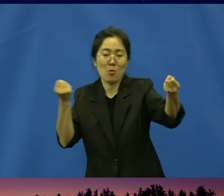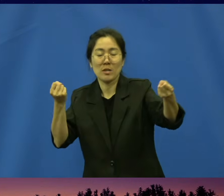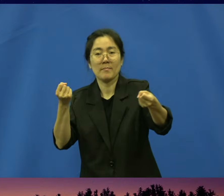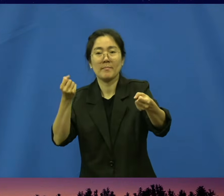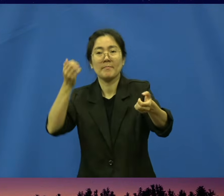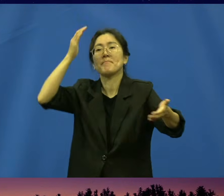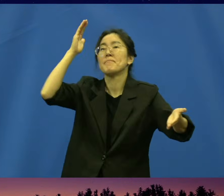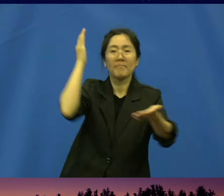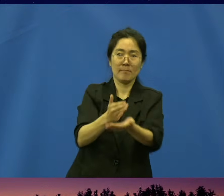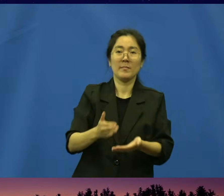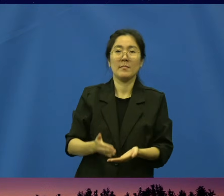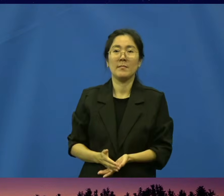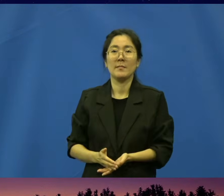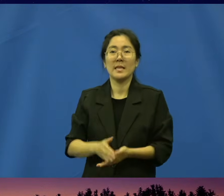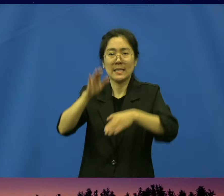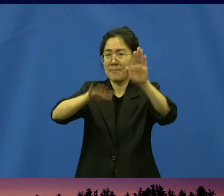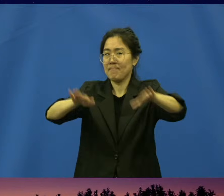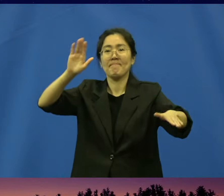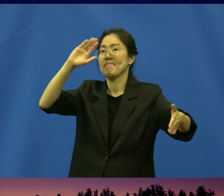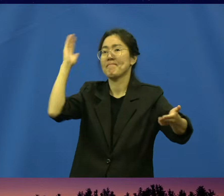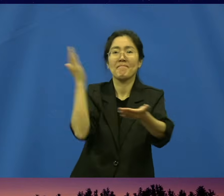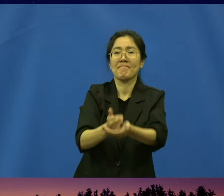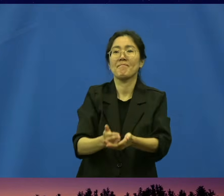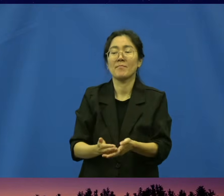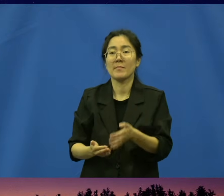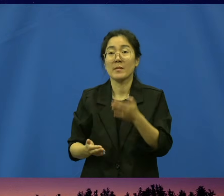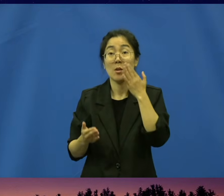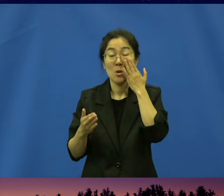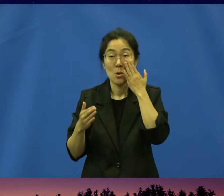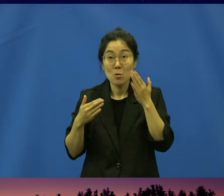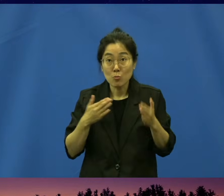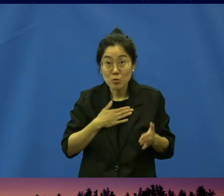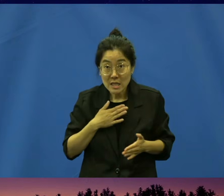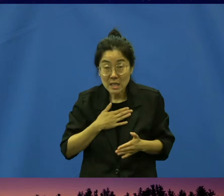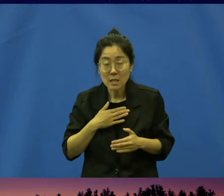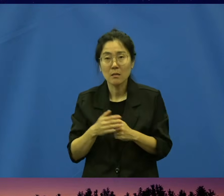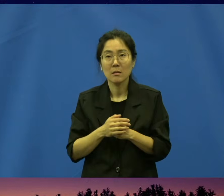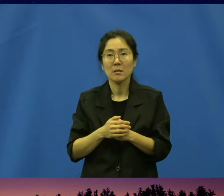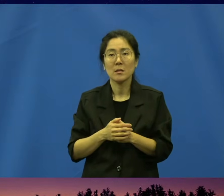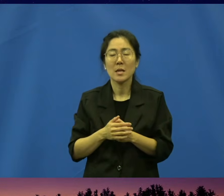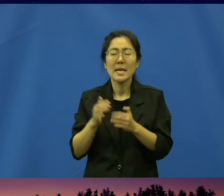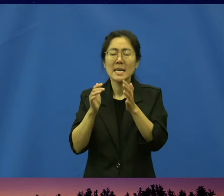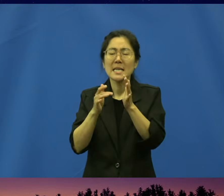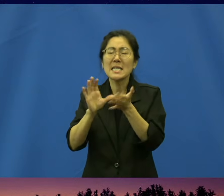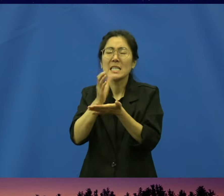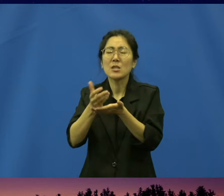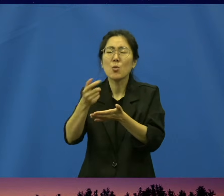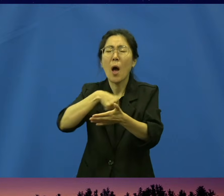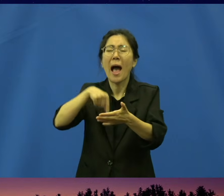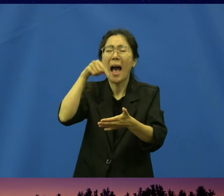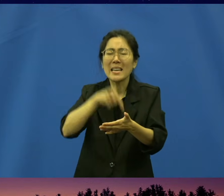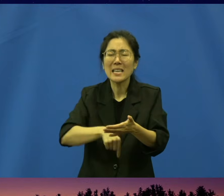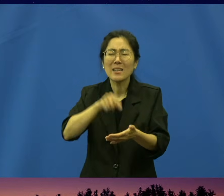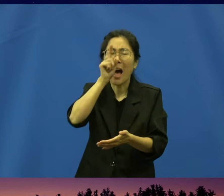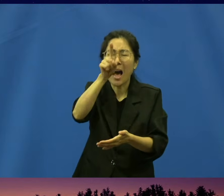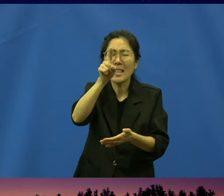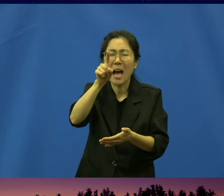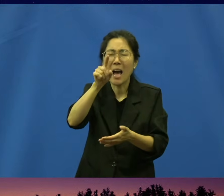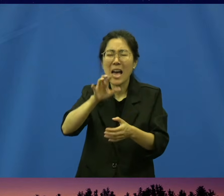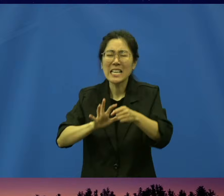우리 모두는 그리스도 안에서 복음의 세계 전포라는 하나의 공동 목표를 향하여